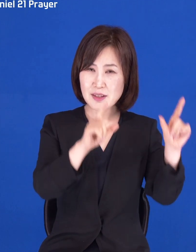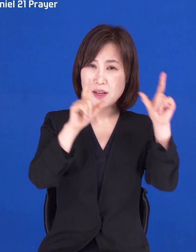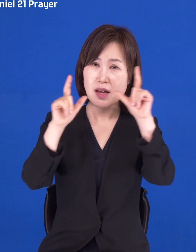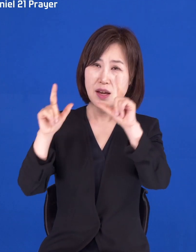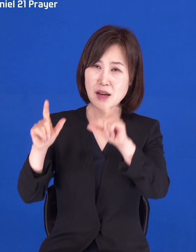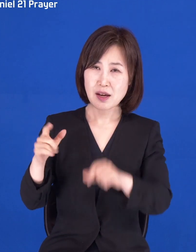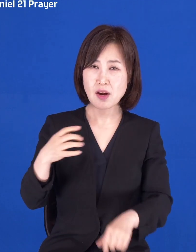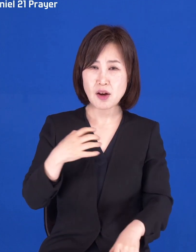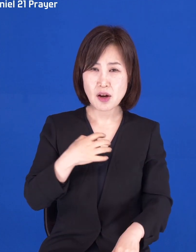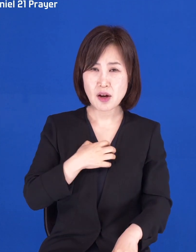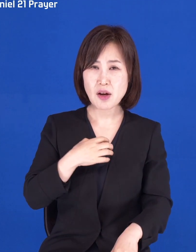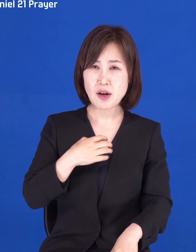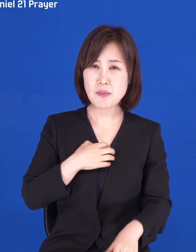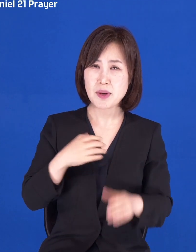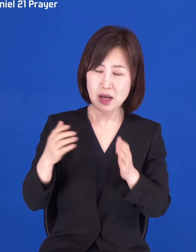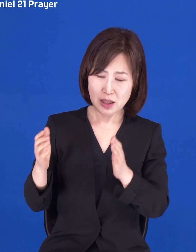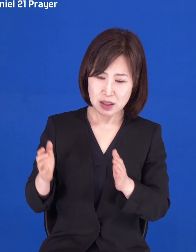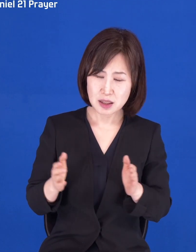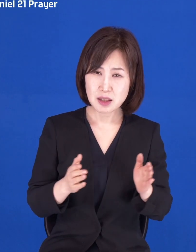험한